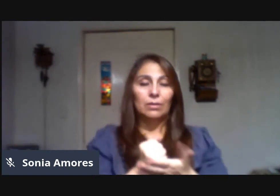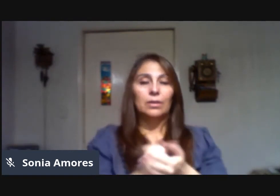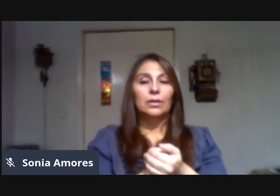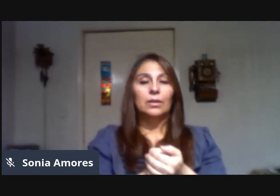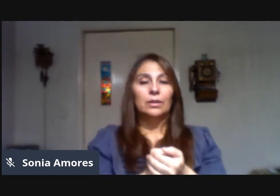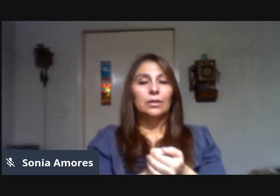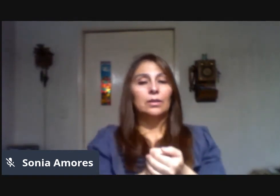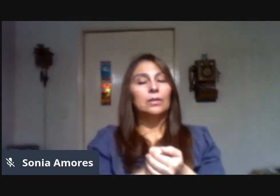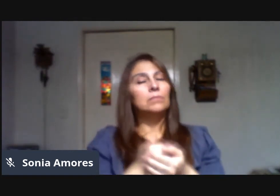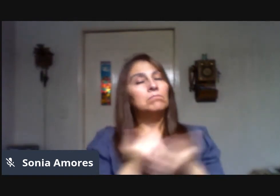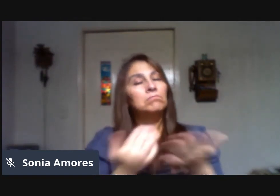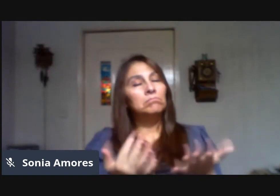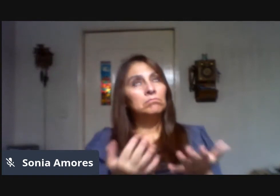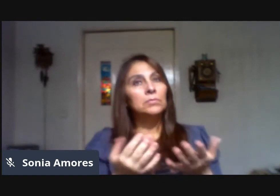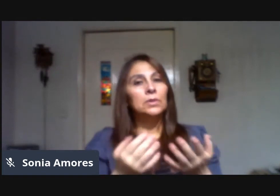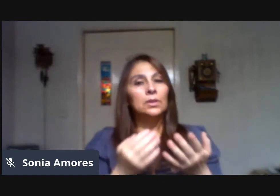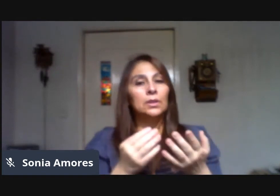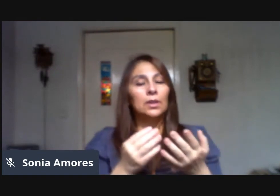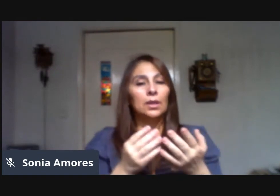que trascienda lo individual,